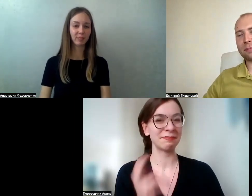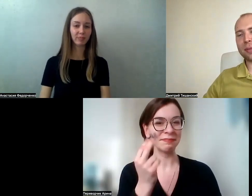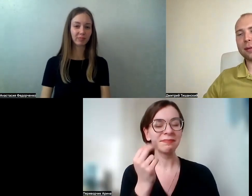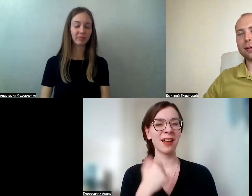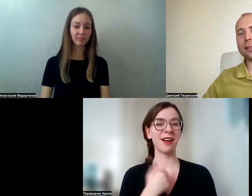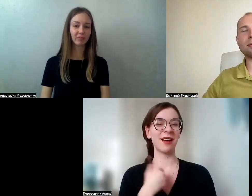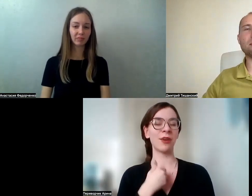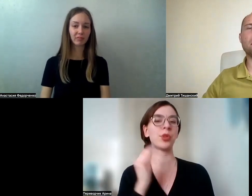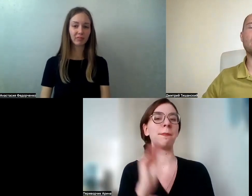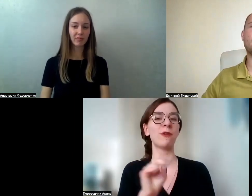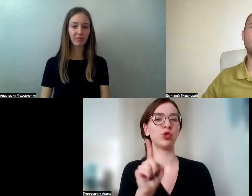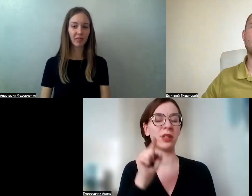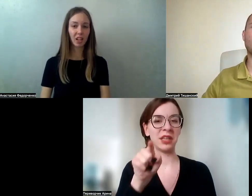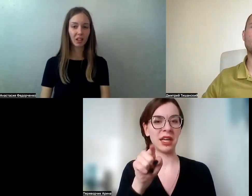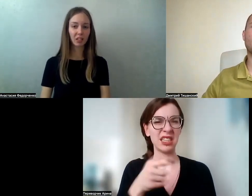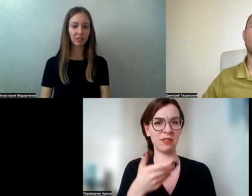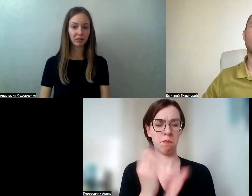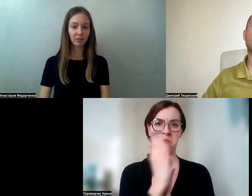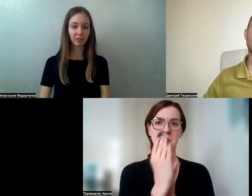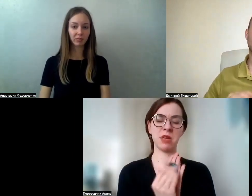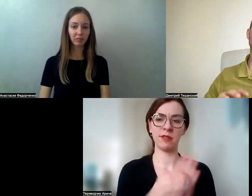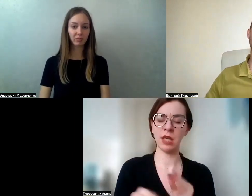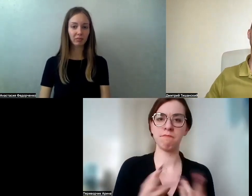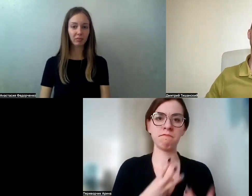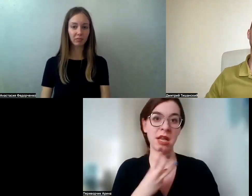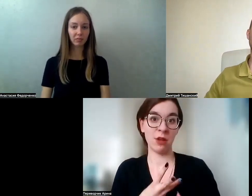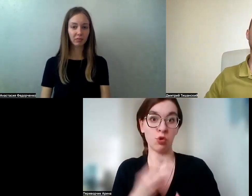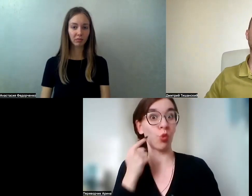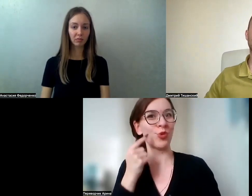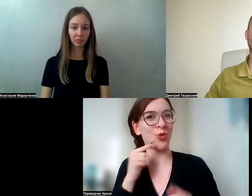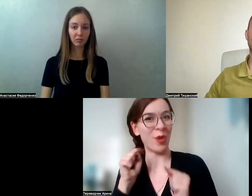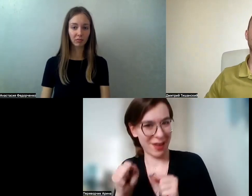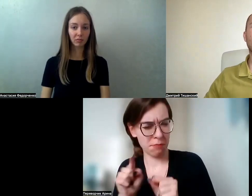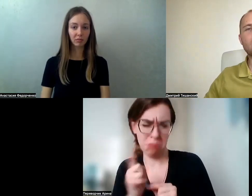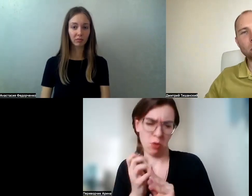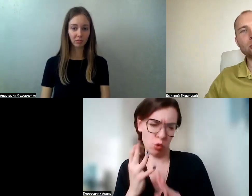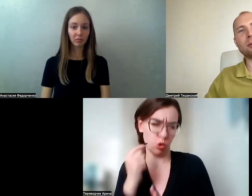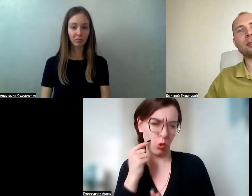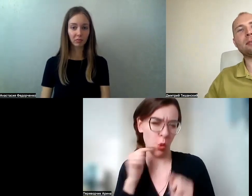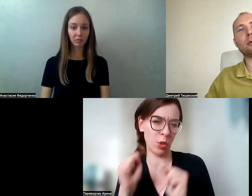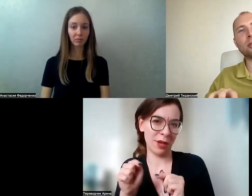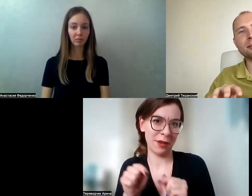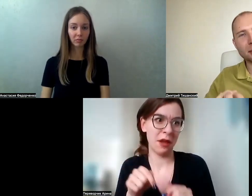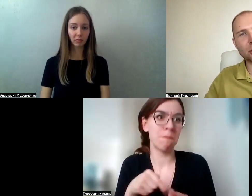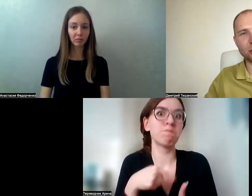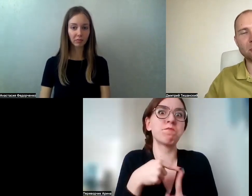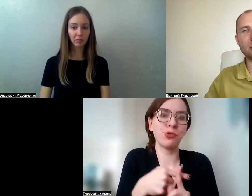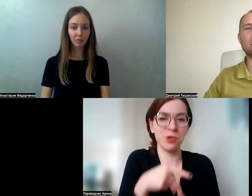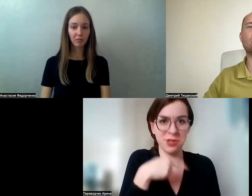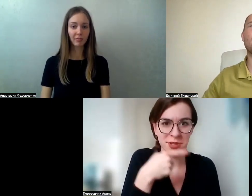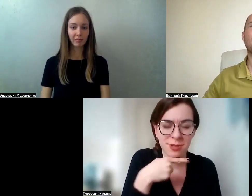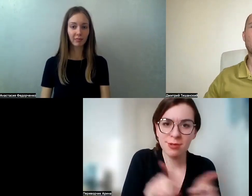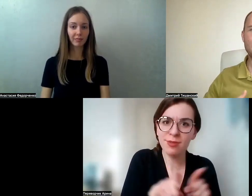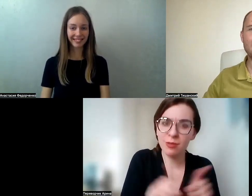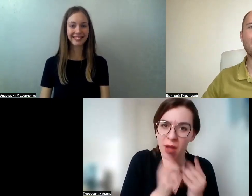что ты своим примером мотивируешь глухих в первую очередь, да, и тут же ты мотивируешь и слышащих,